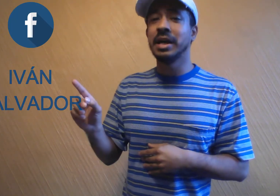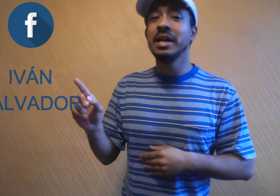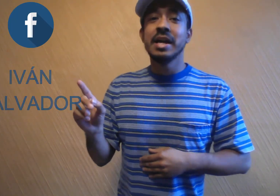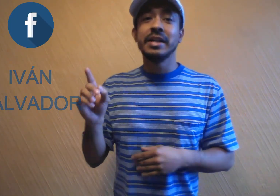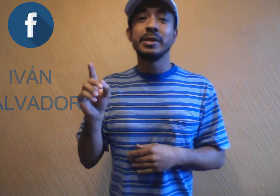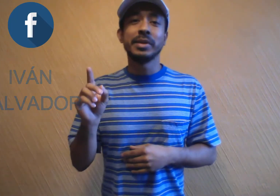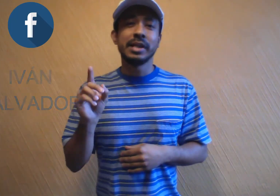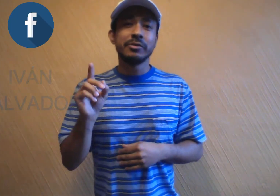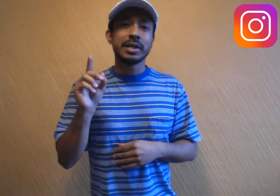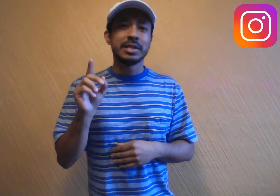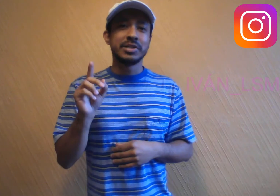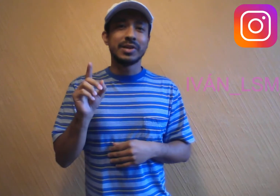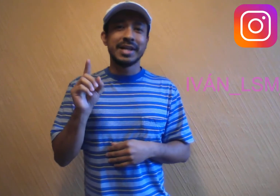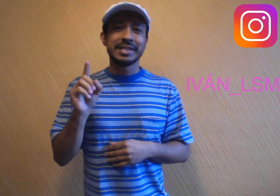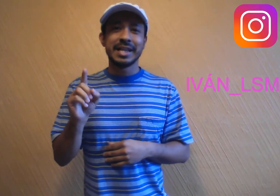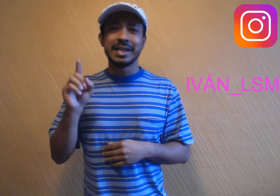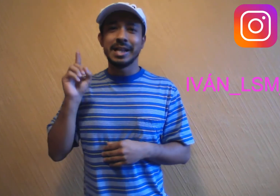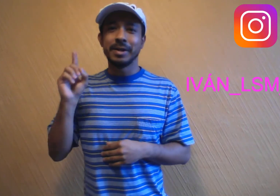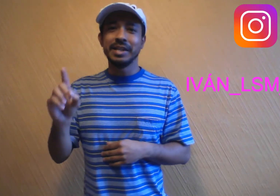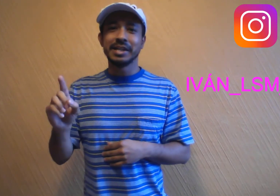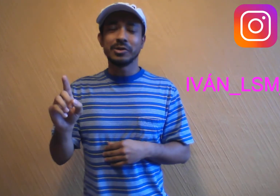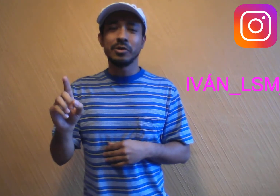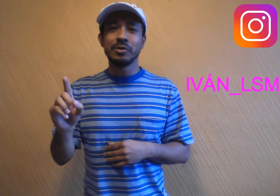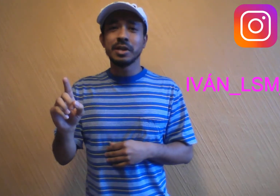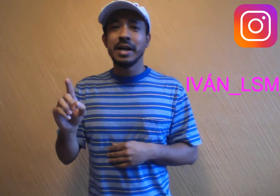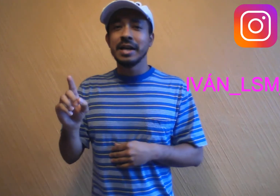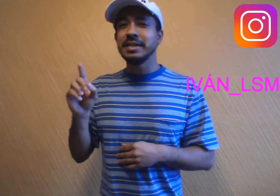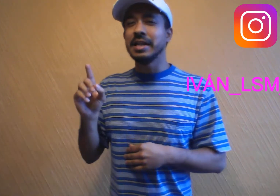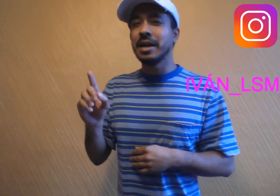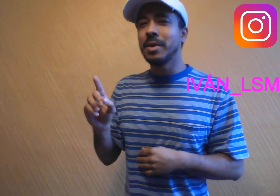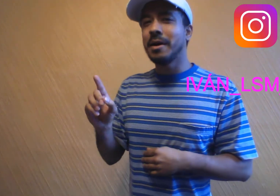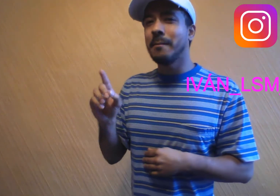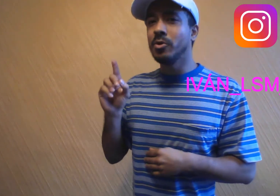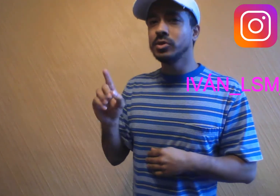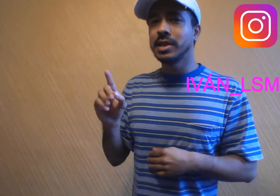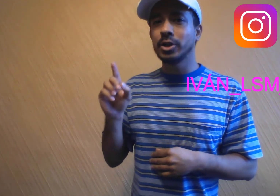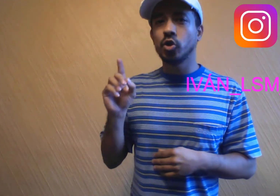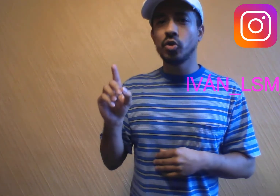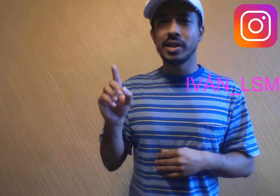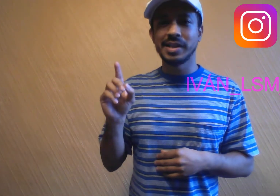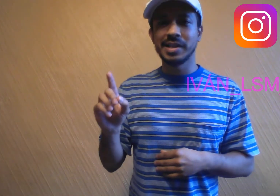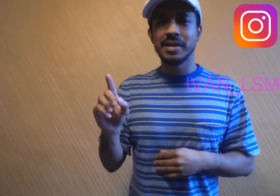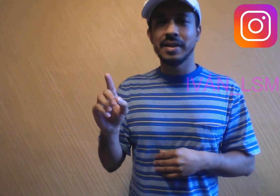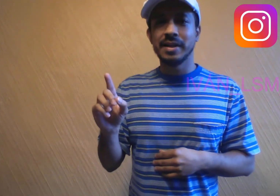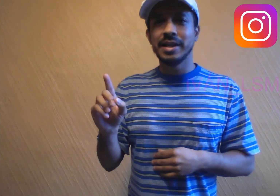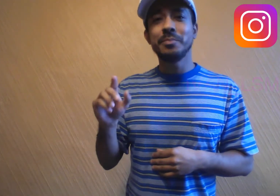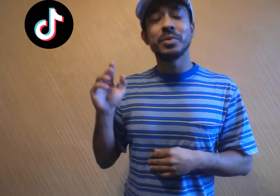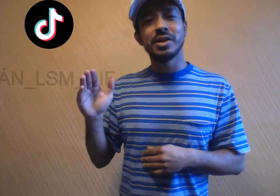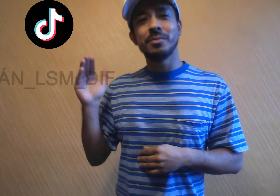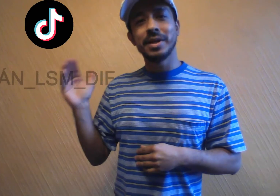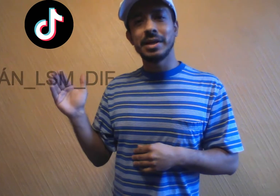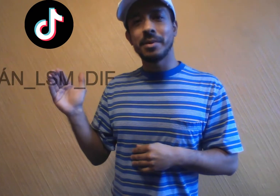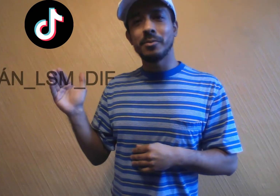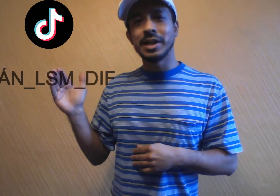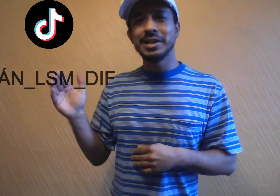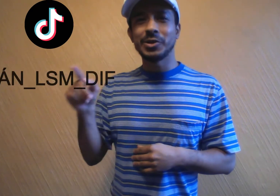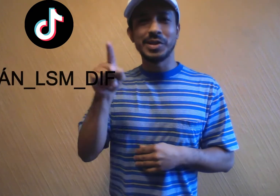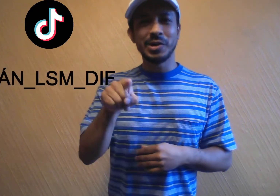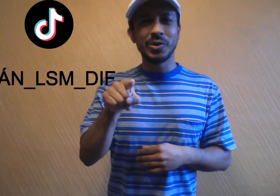semana, interpretaré una canción que es de la banda Recodos y se llama Me Gusta Todo de Ti. Y posteriormente vamos a ir contigo,